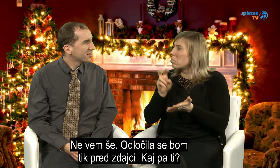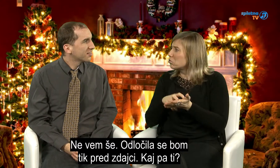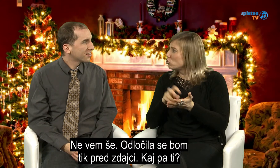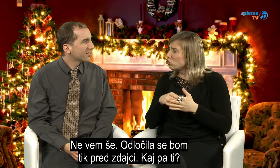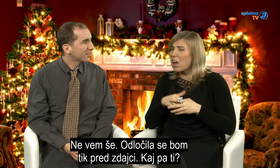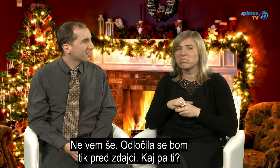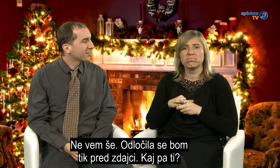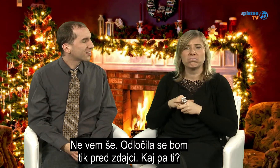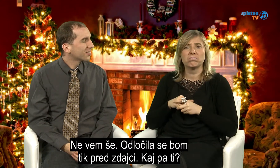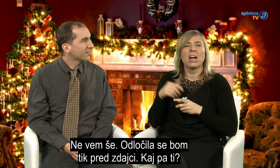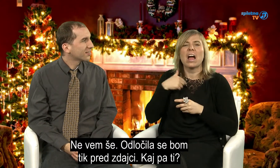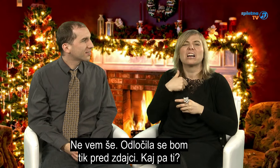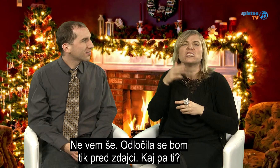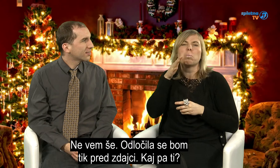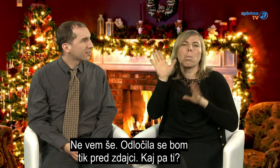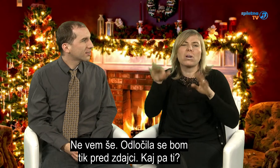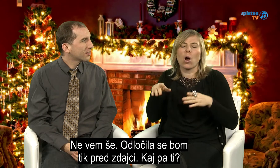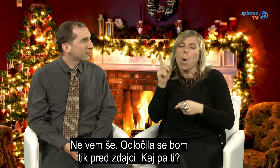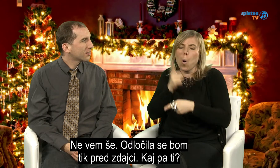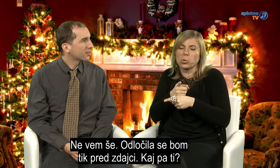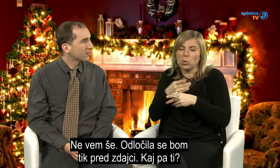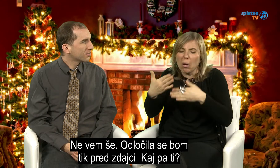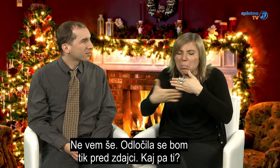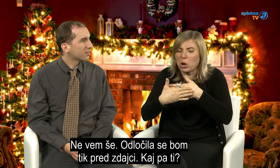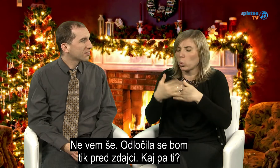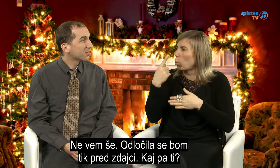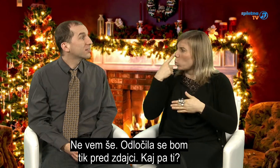Ne vem še. Odločila se bom tik pred zdajci.